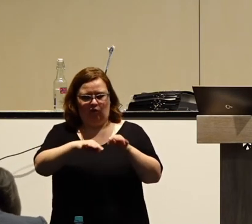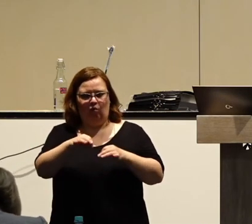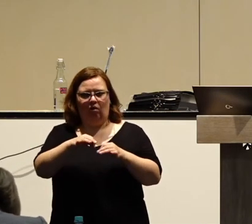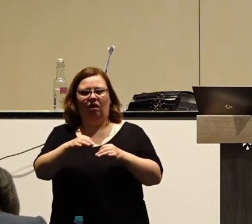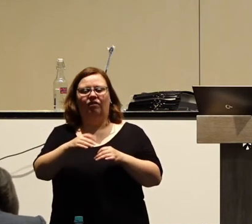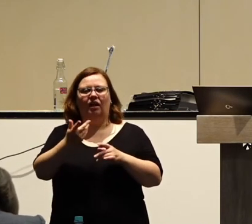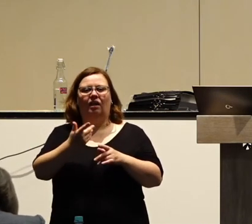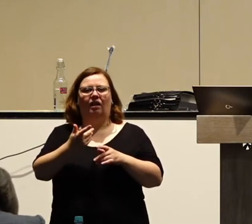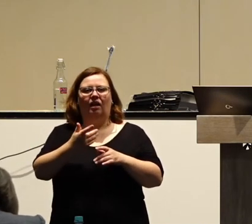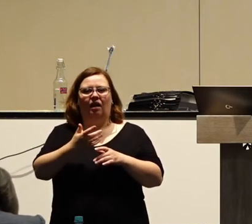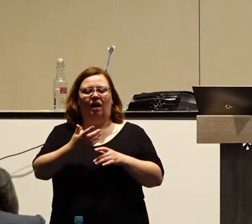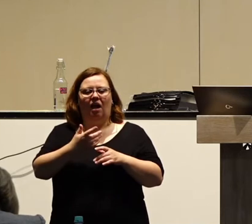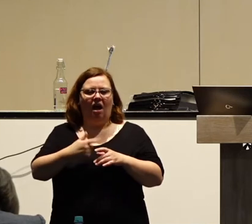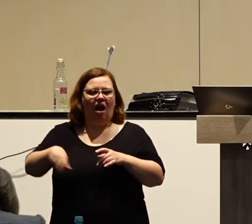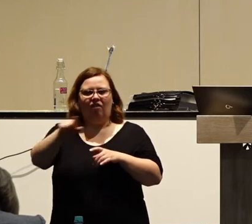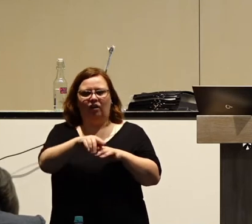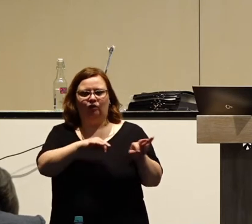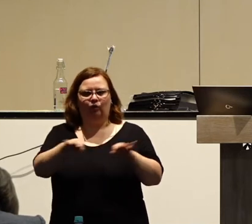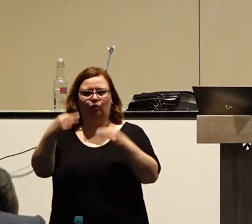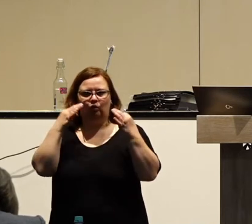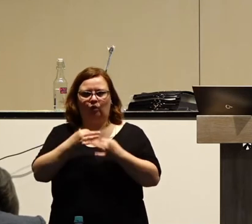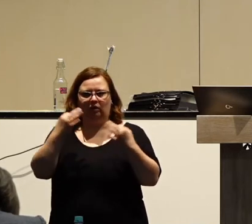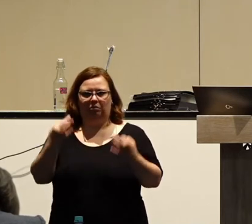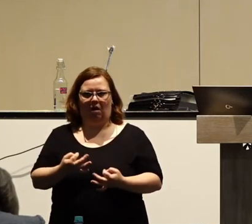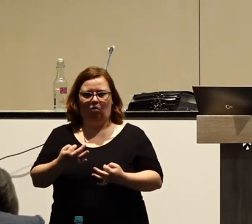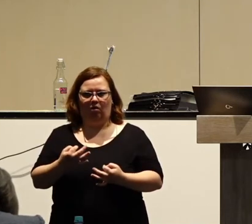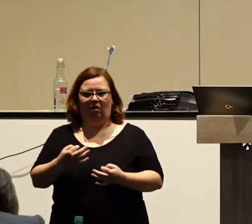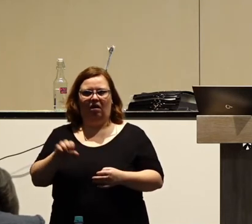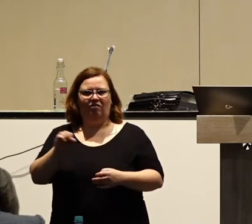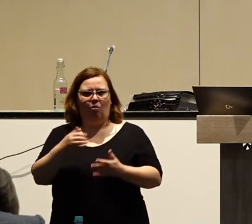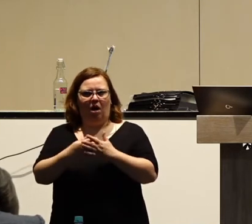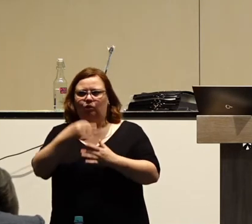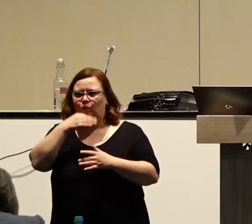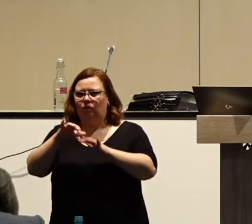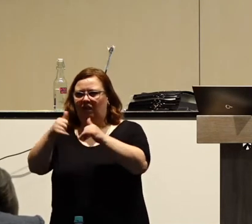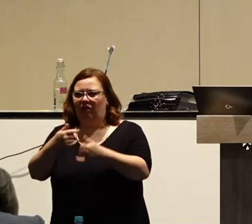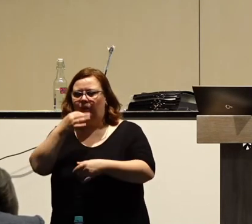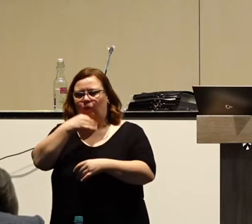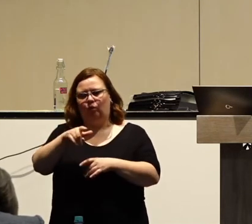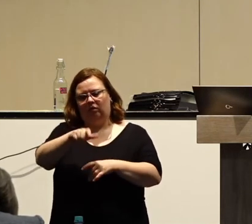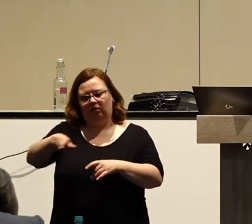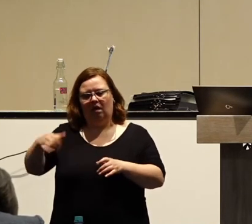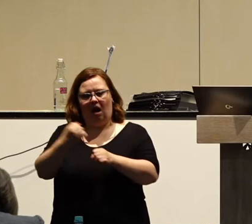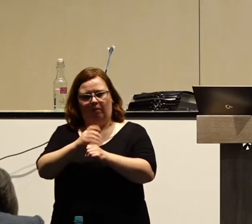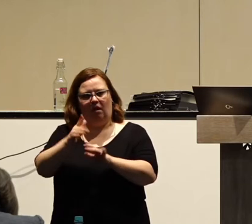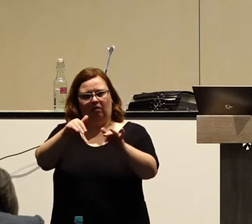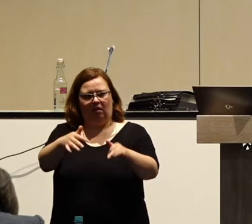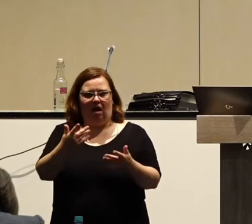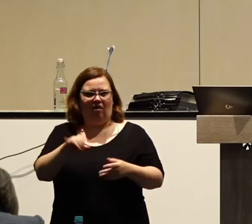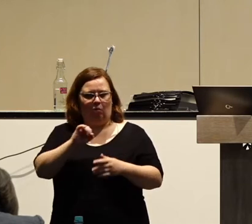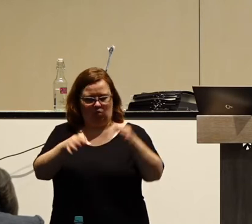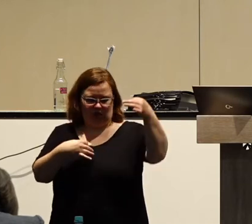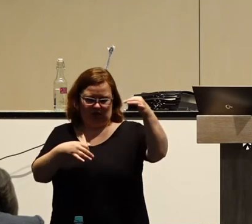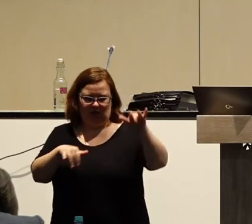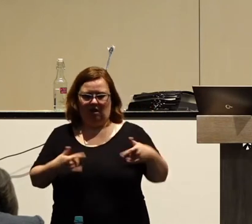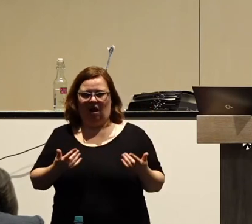erweitertes Führungszeugnis bekommen und auch haben müssen. Weil wenn jetzt in der Jugendhilfe jemand mit Jugendlichen arbeitet, hat er dies, weil er muss es auch